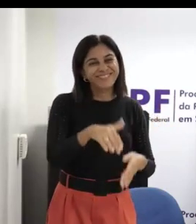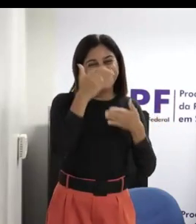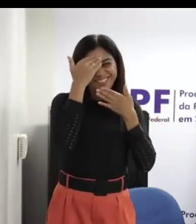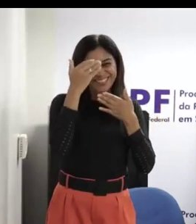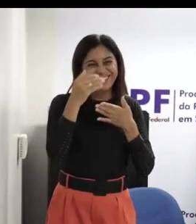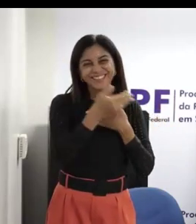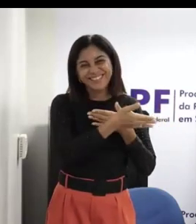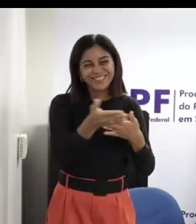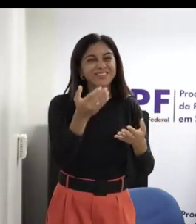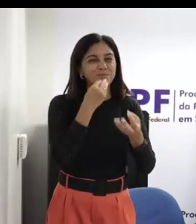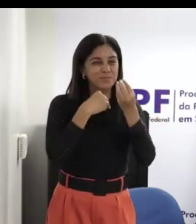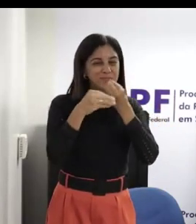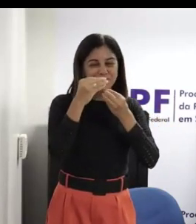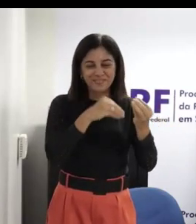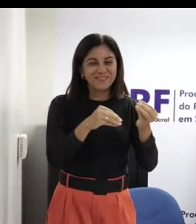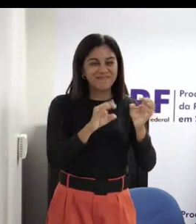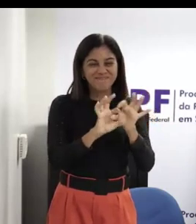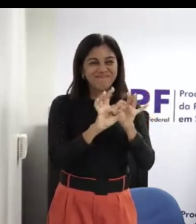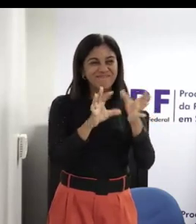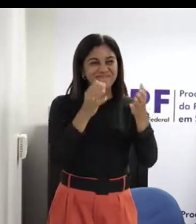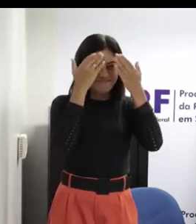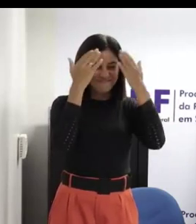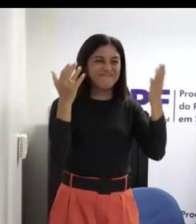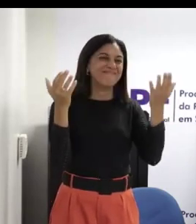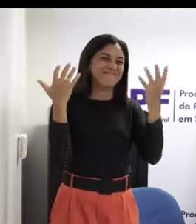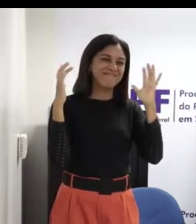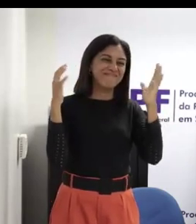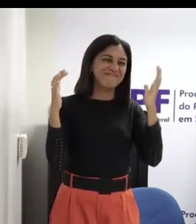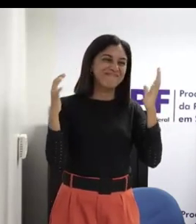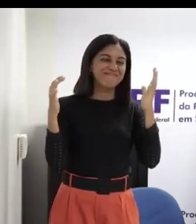horário aqui ten é corrida Dr